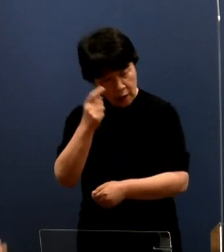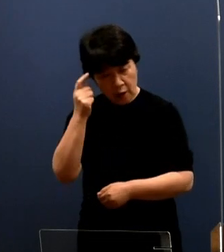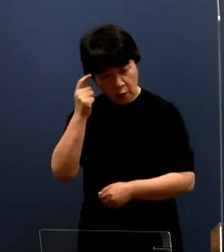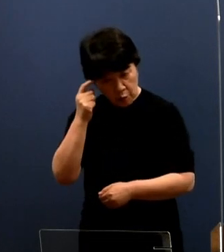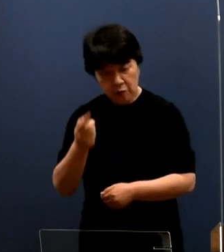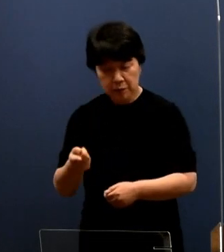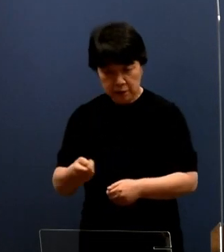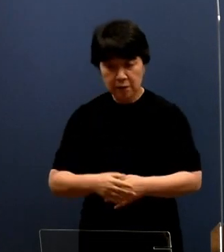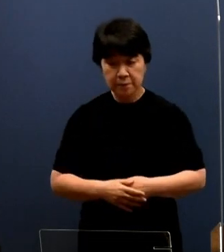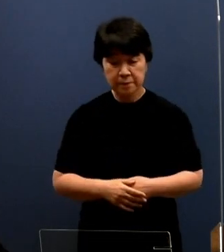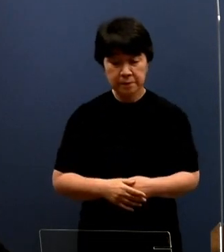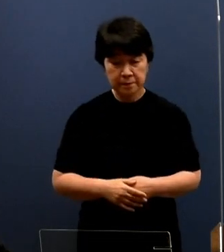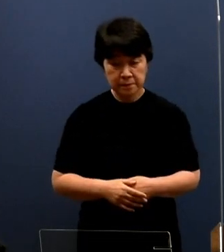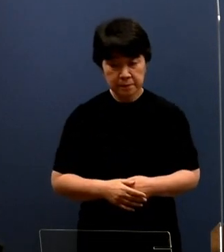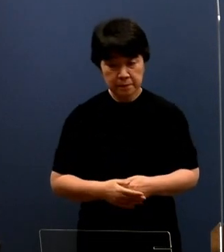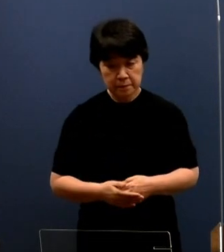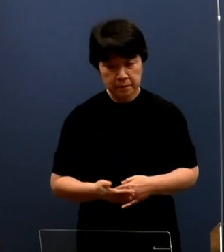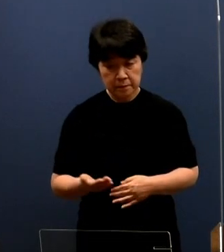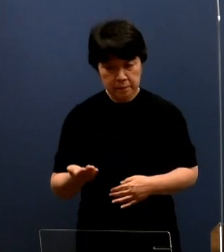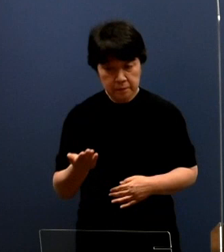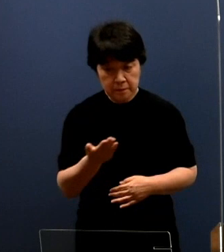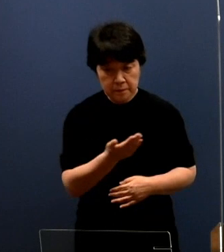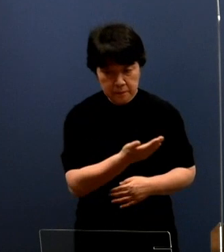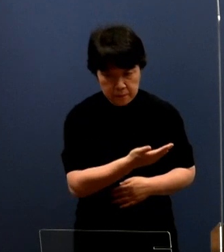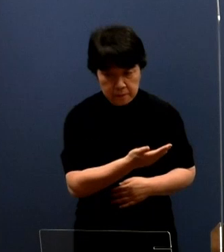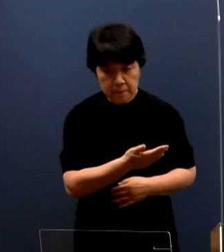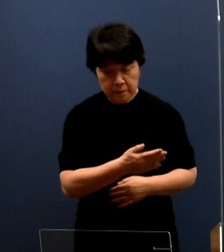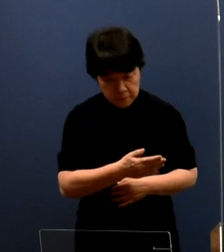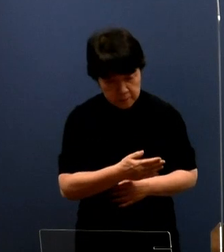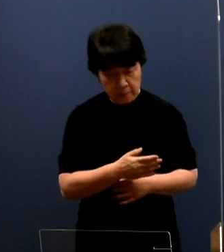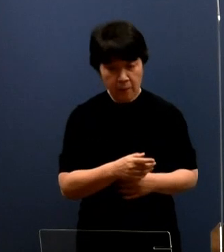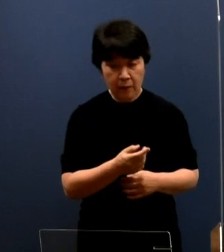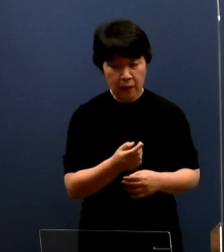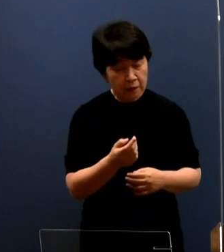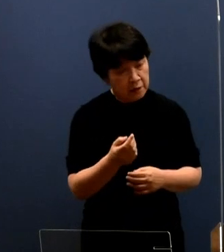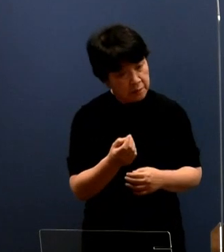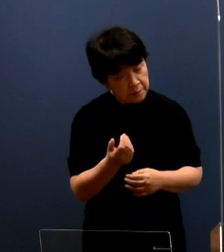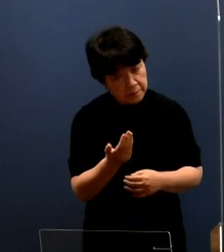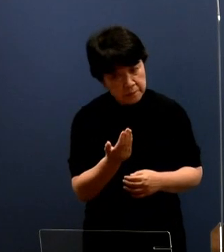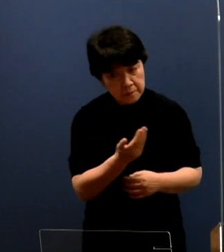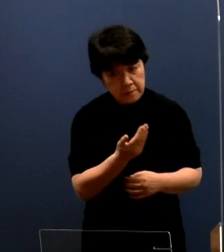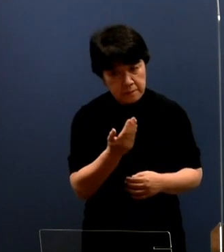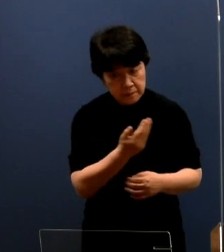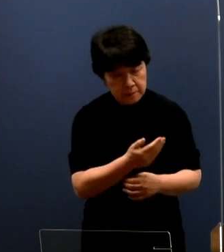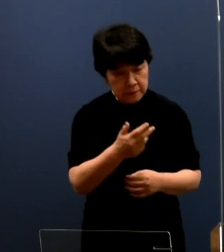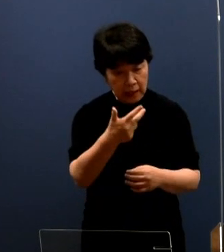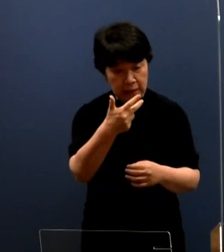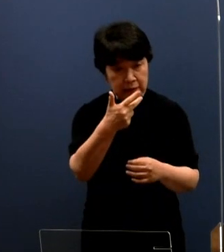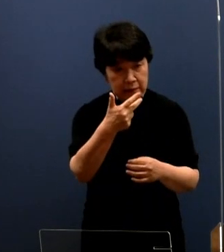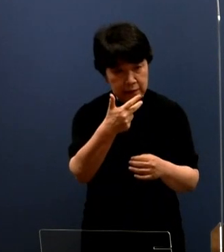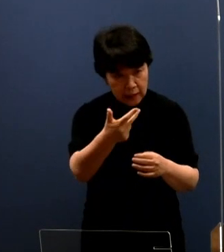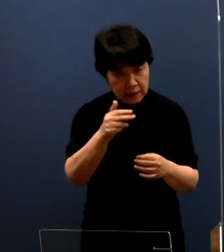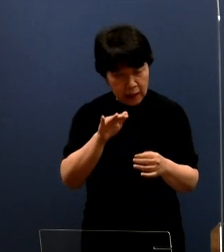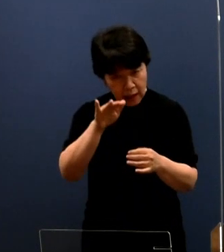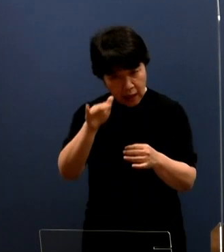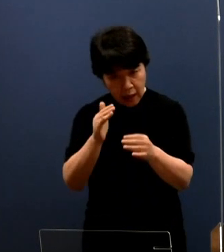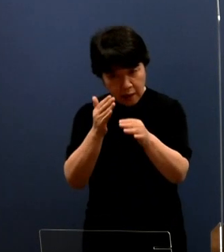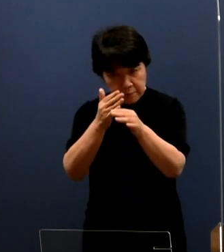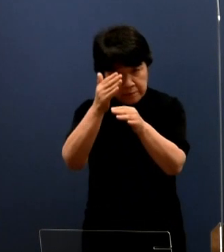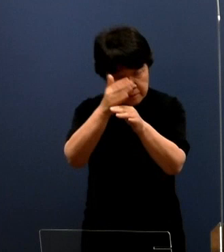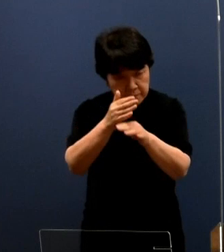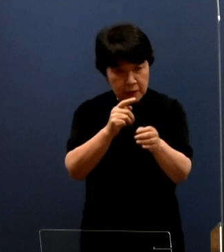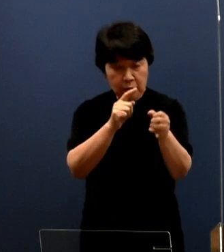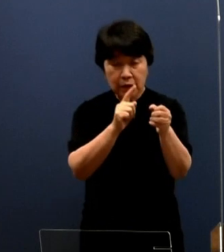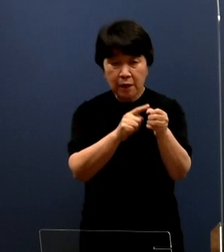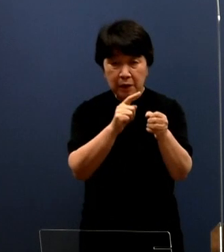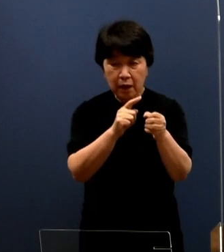ぞ。 すみません、これも常識的な問いになるんですけれども、第7波を乗り切るための、4回目のワクチン接種